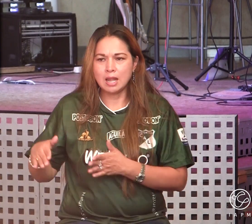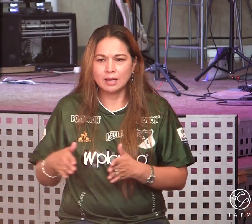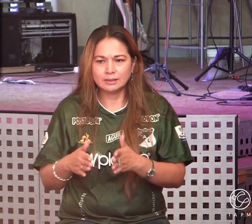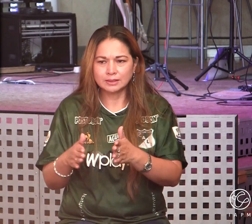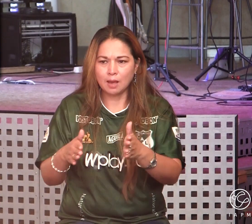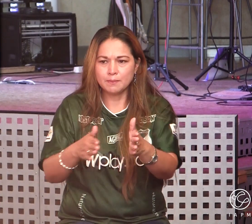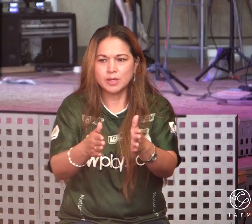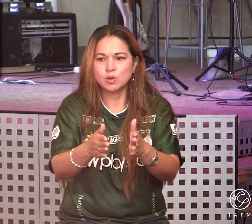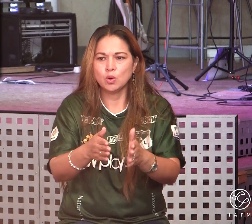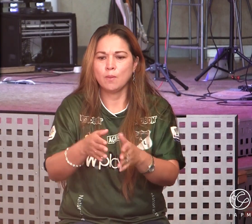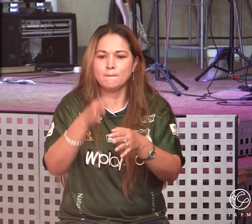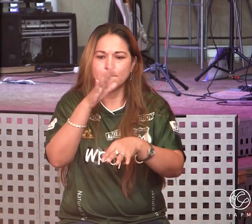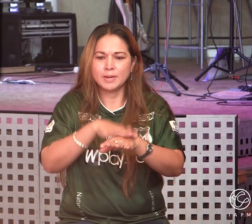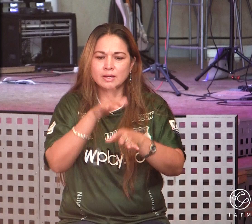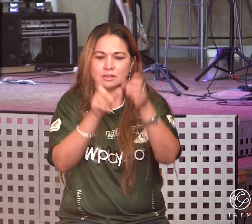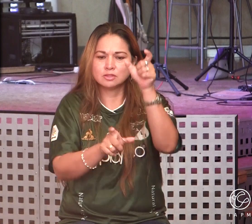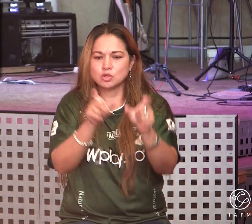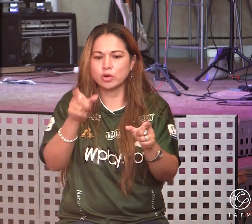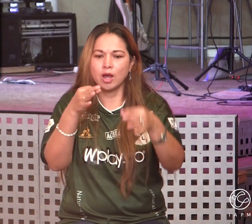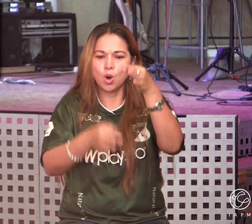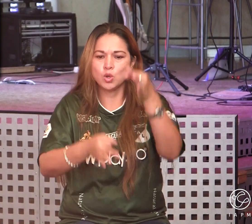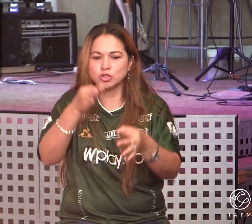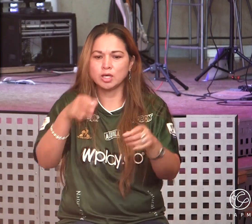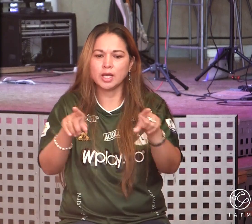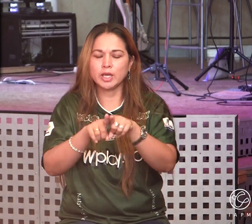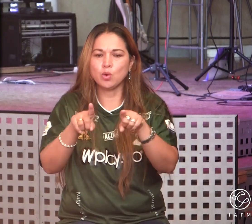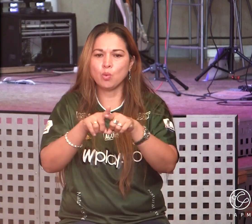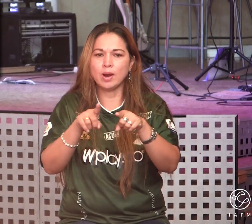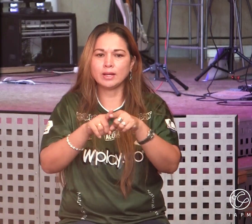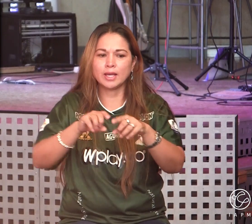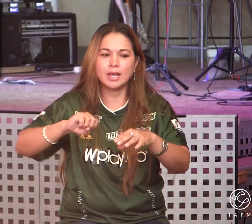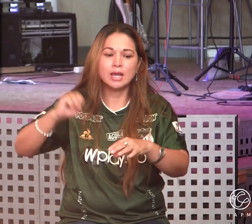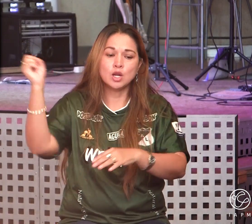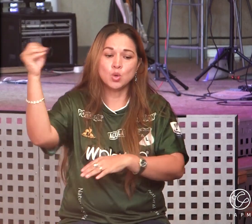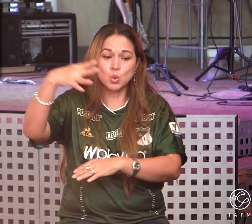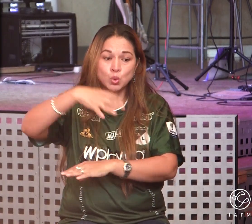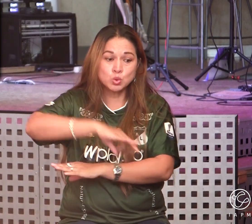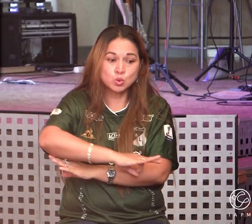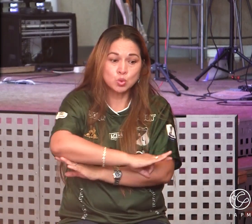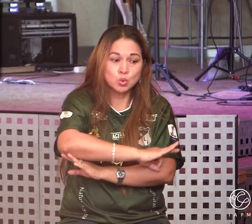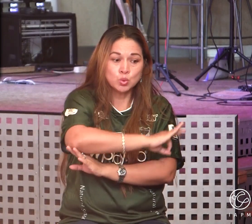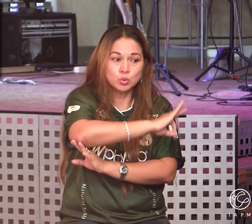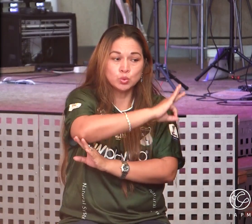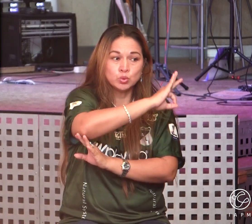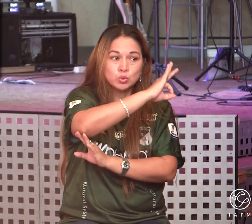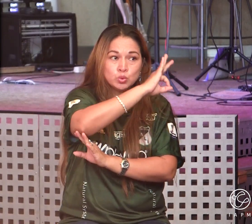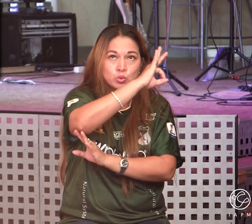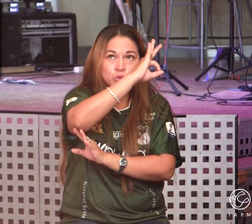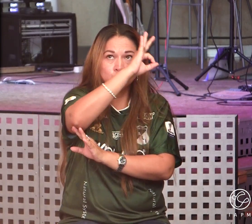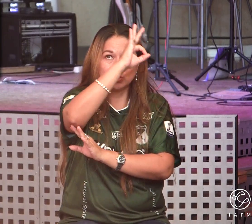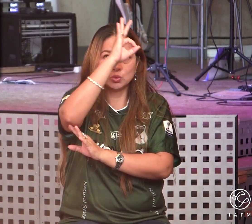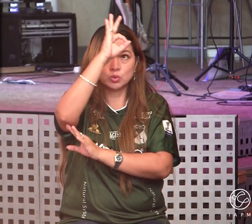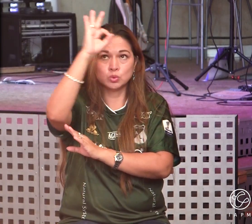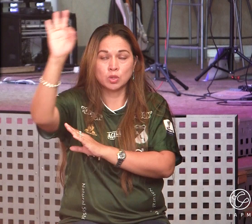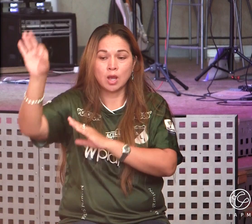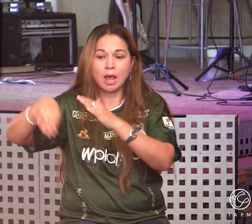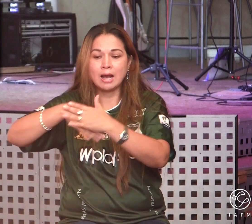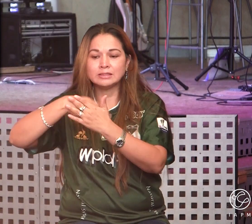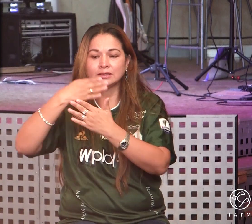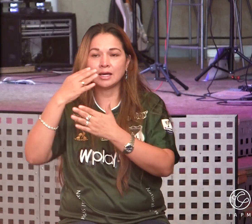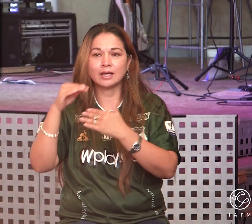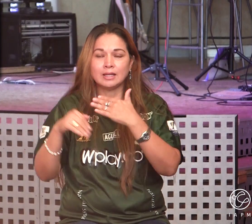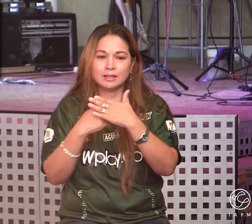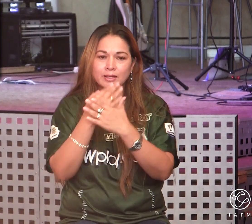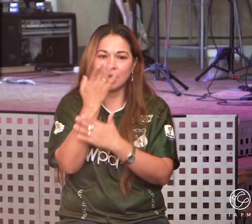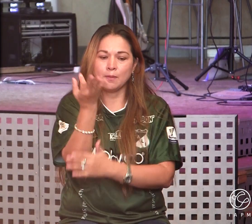los justos es como la luz de la aurora que va en aumento hasta que el día es perfecto.